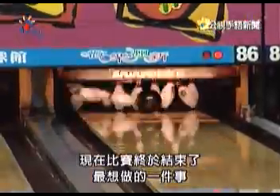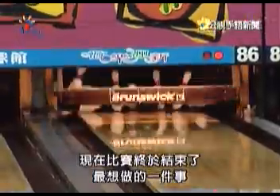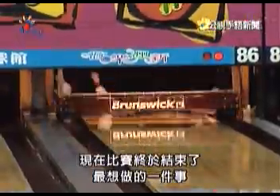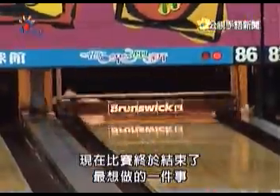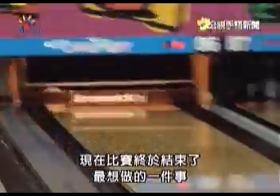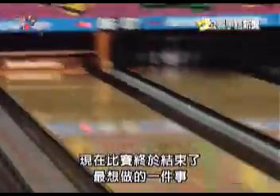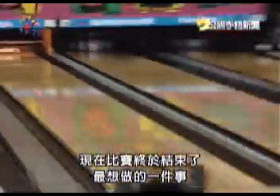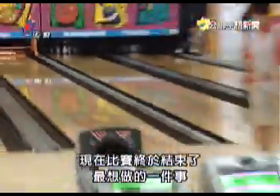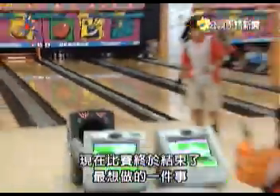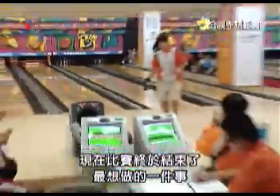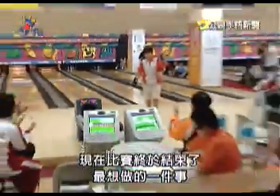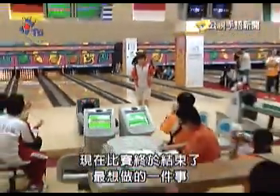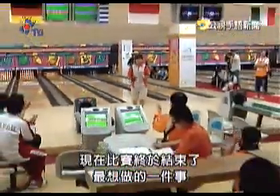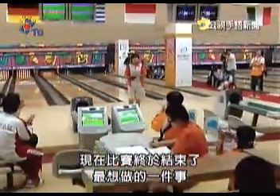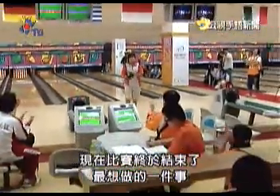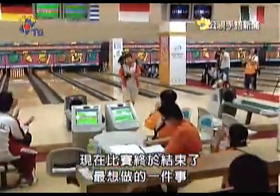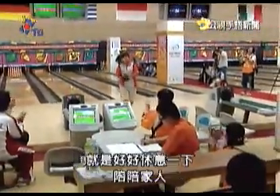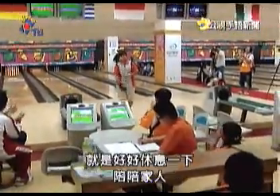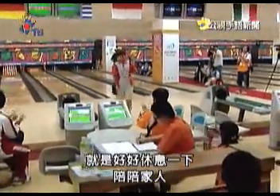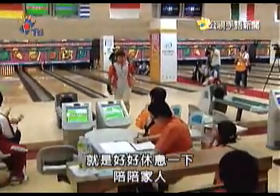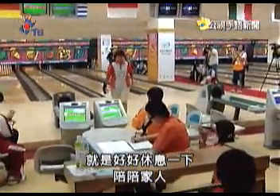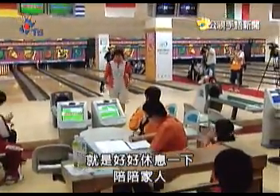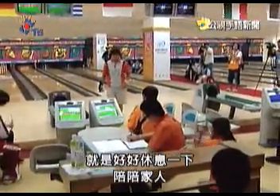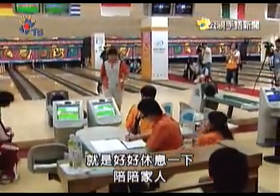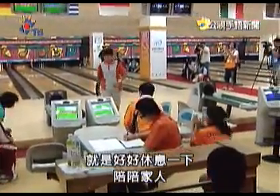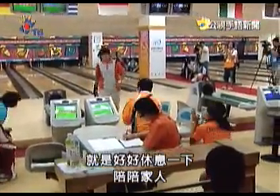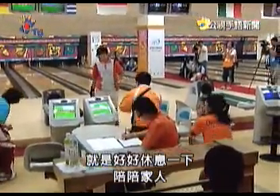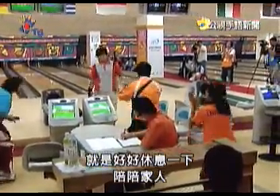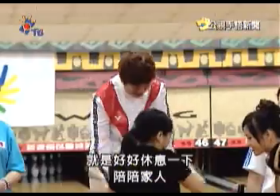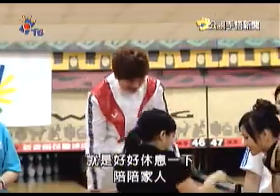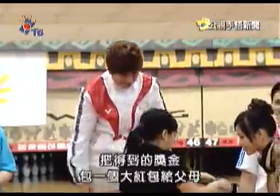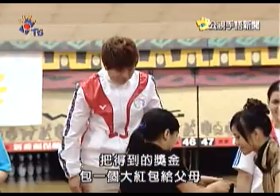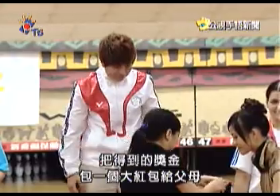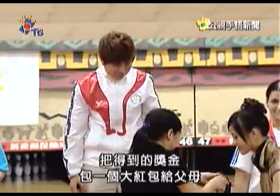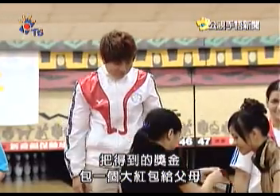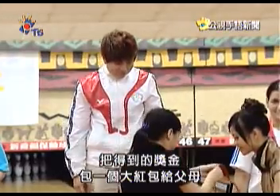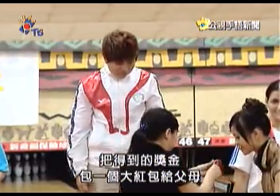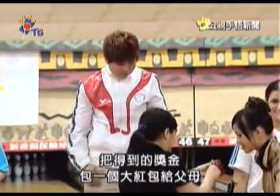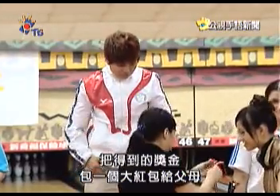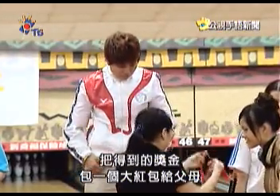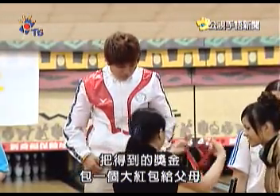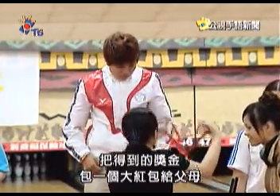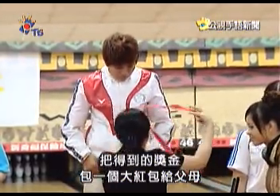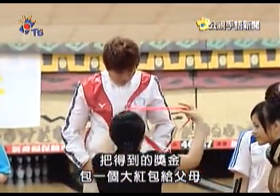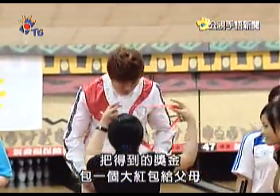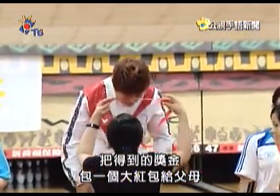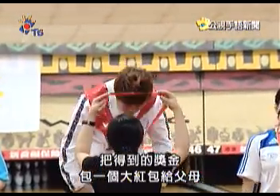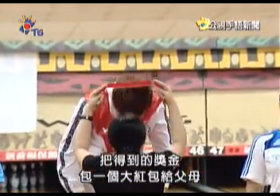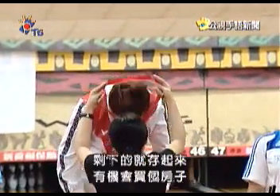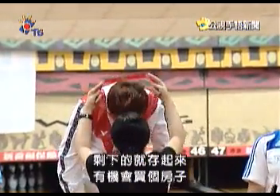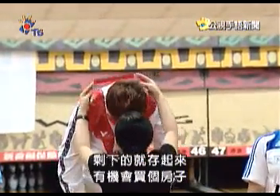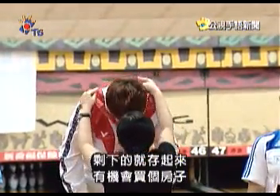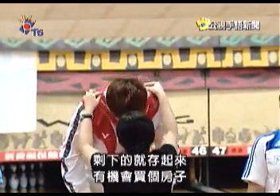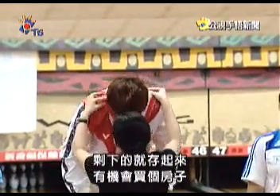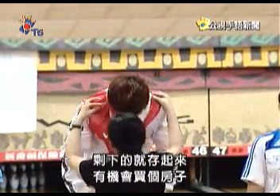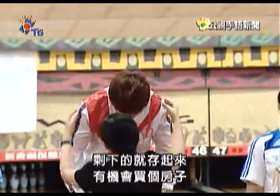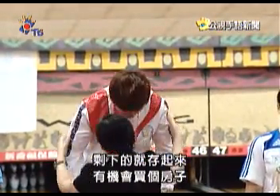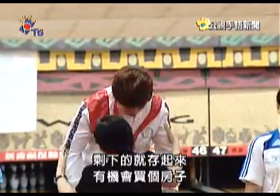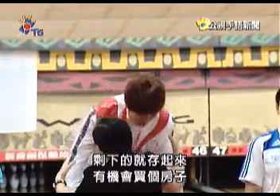终于结束了，最想做的一件事就是好好休息一下，陪陪家人，把得到的奖金包一个大红包给父母，剩下的就存起来，有机会